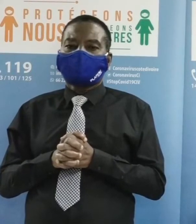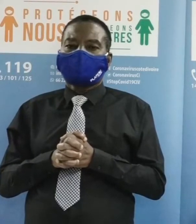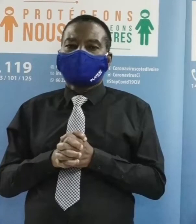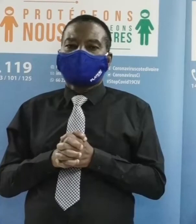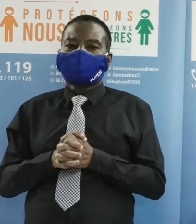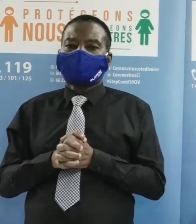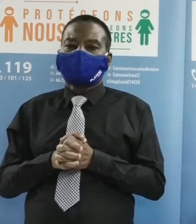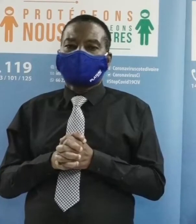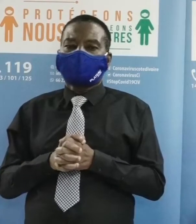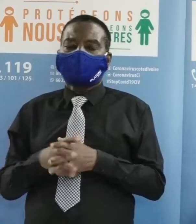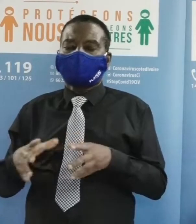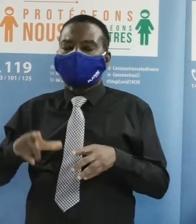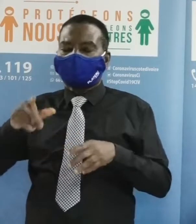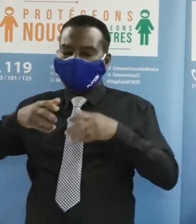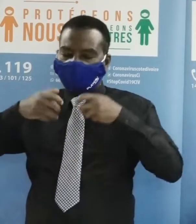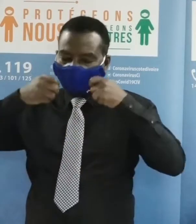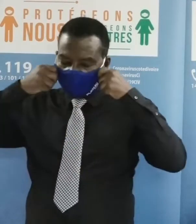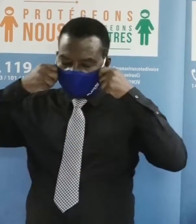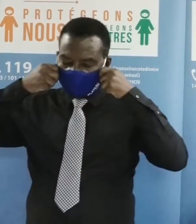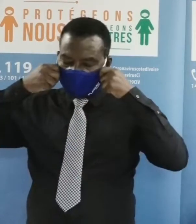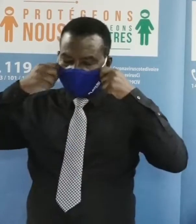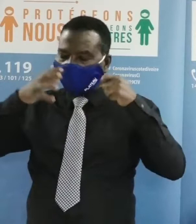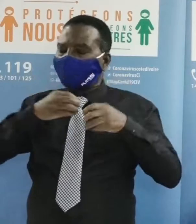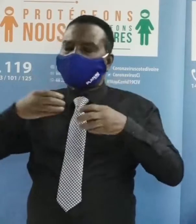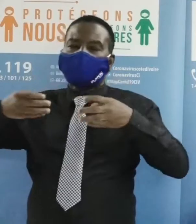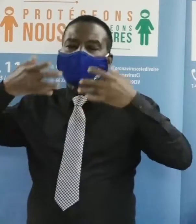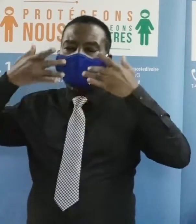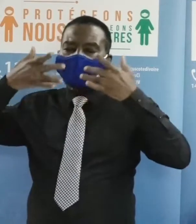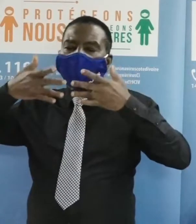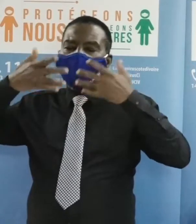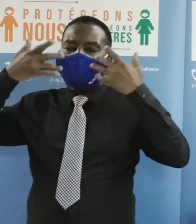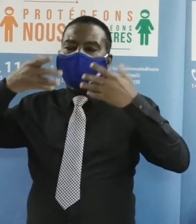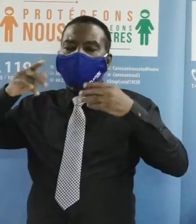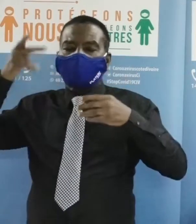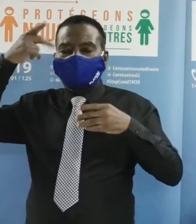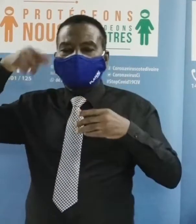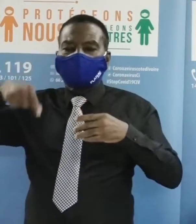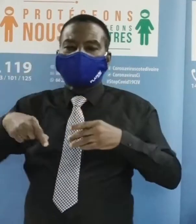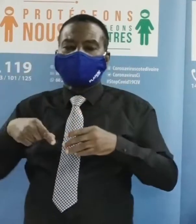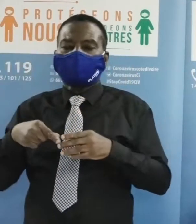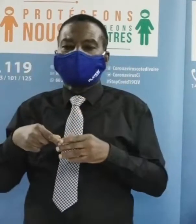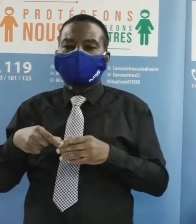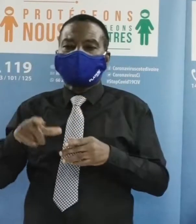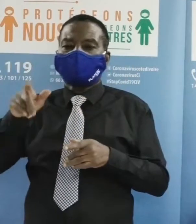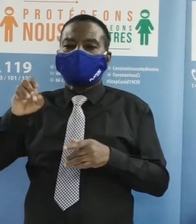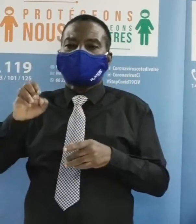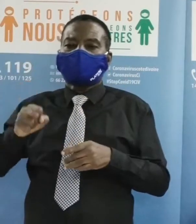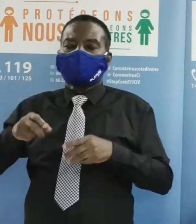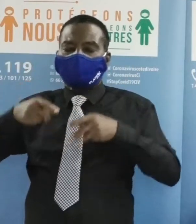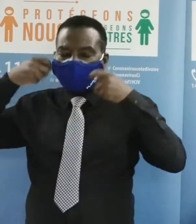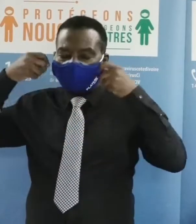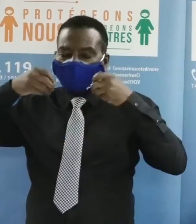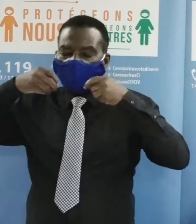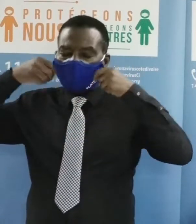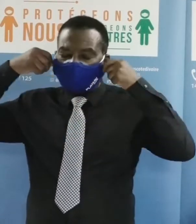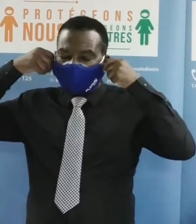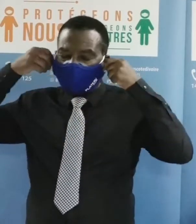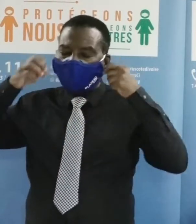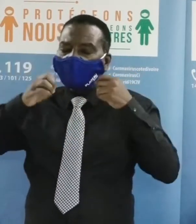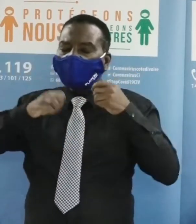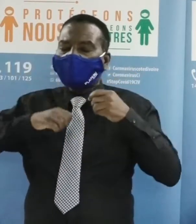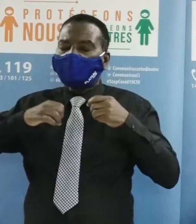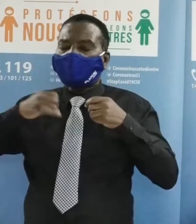le masque et l'oxygène je pense que les masques a été